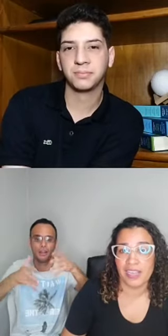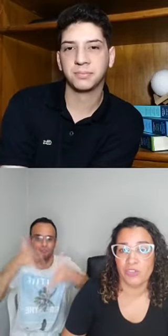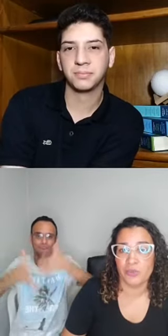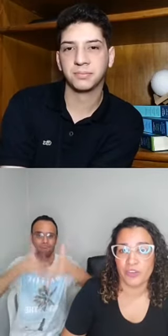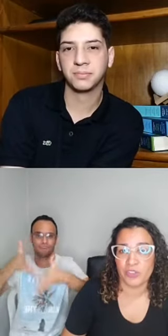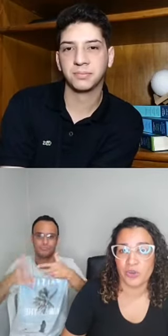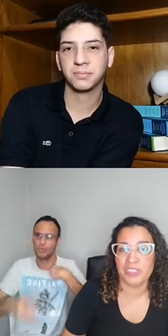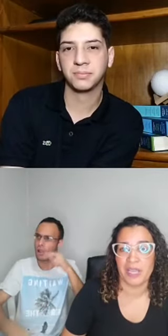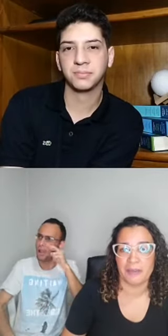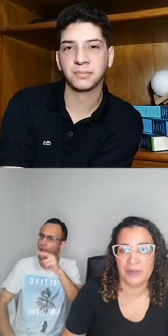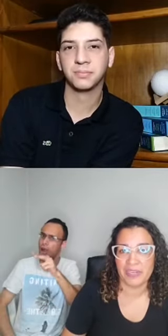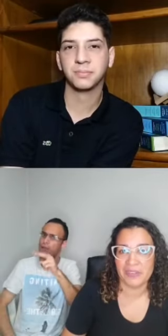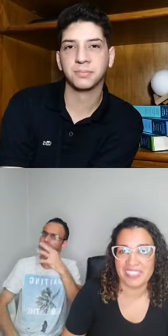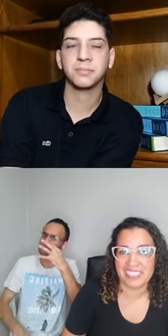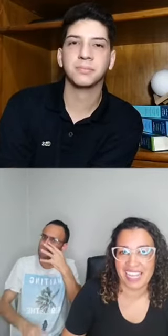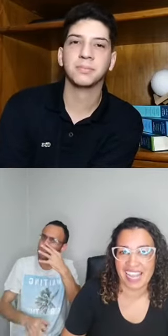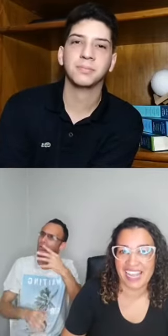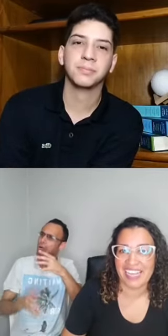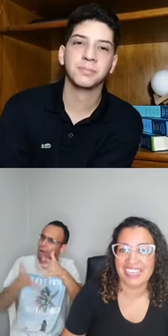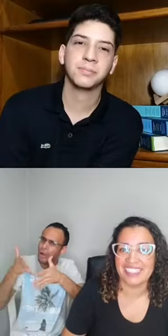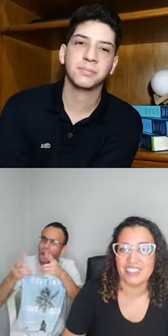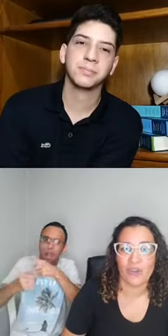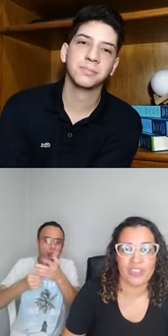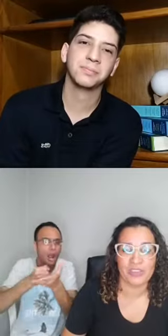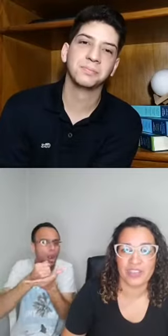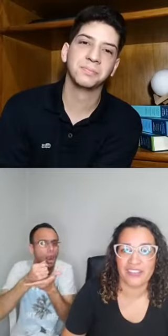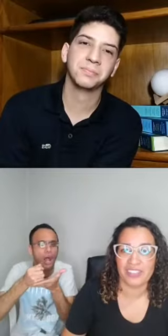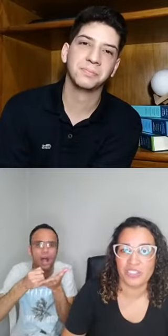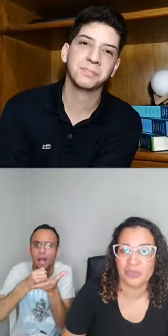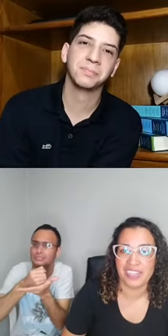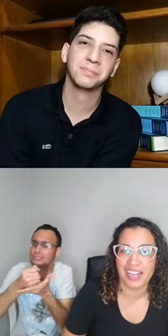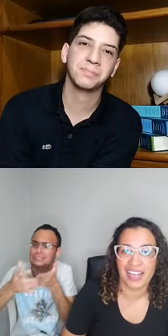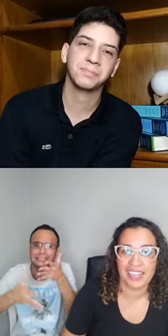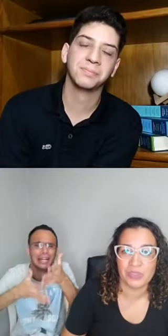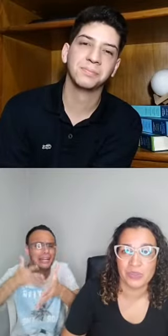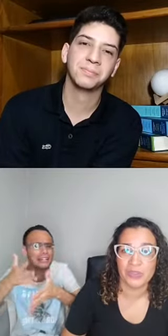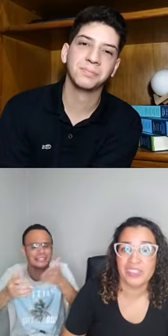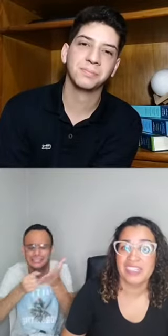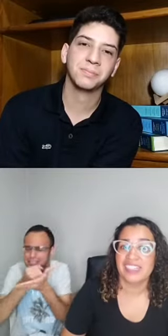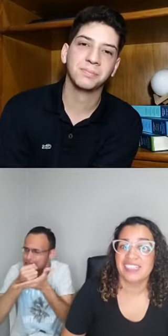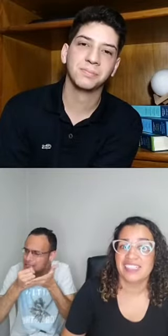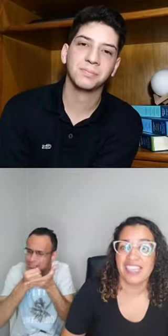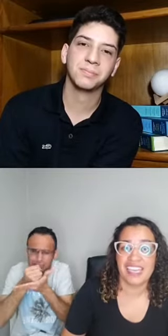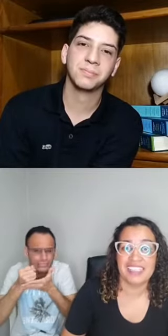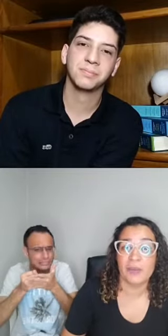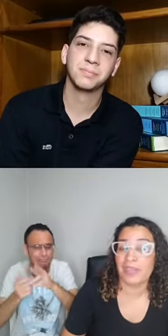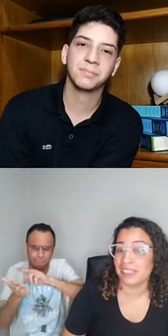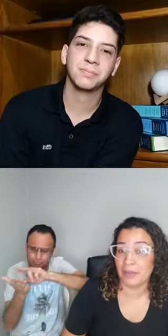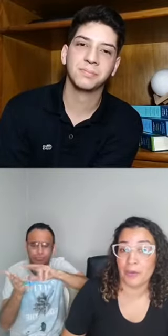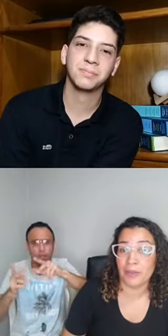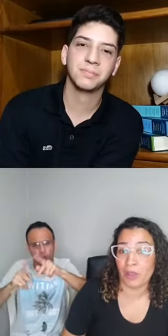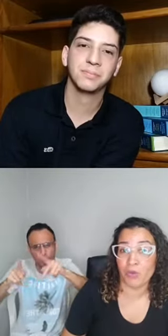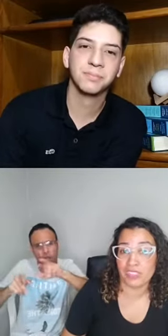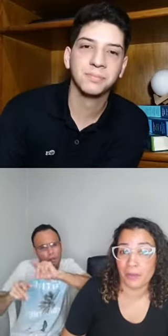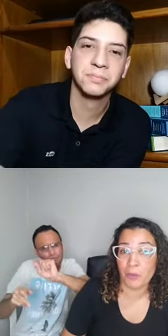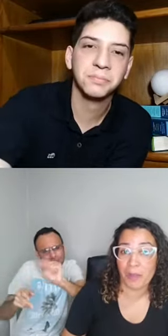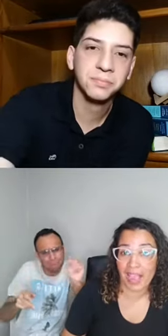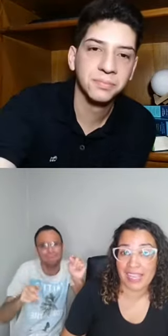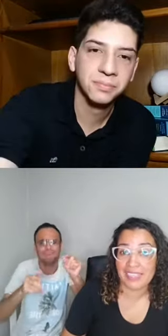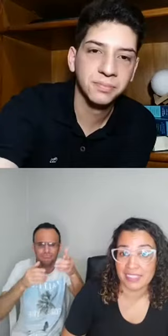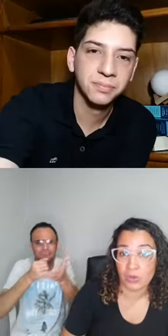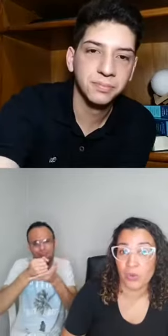todos, né, os professores sabiam a língua de sinais. Nossa, eu ficava assim, admirado, né? Então, eles sabiam, alguns